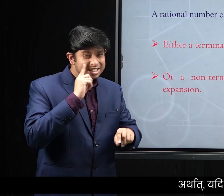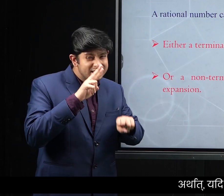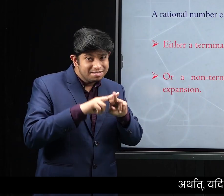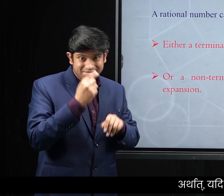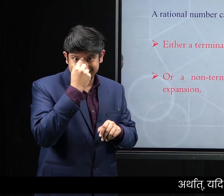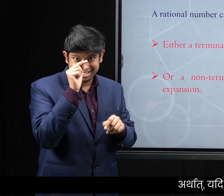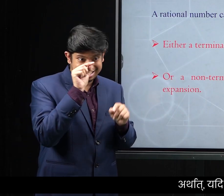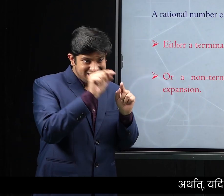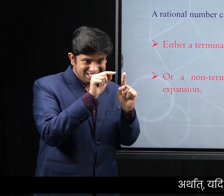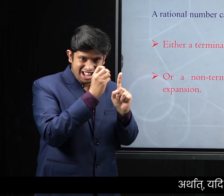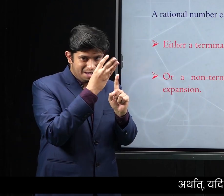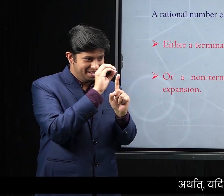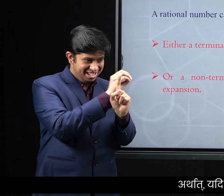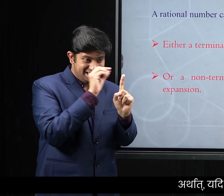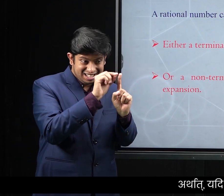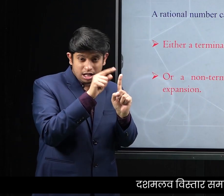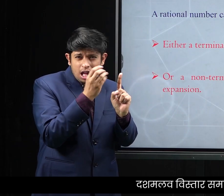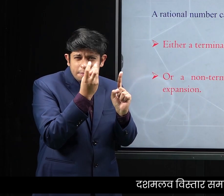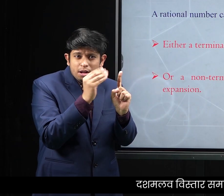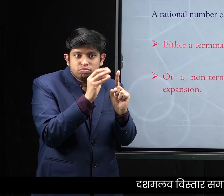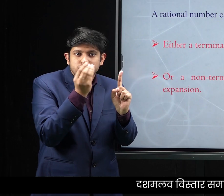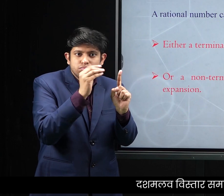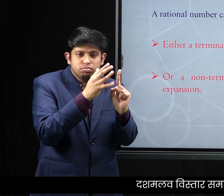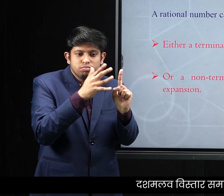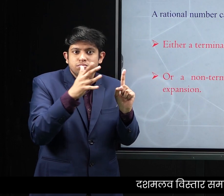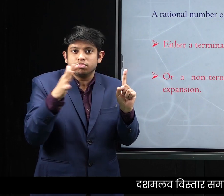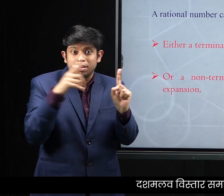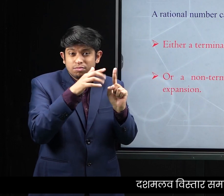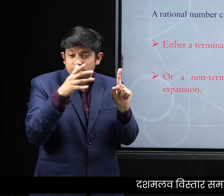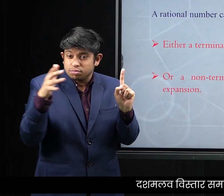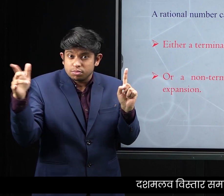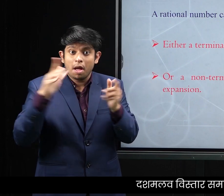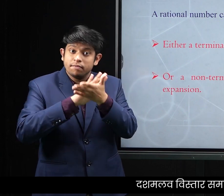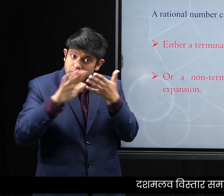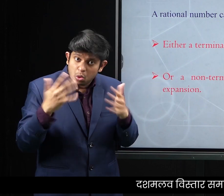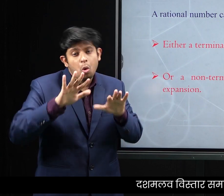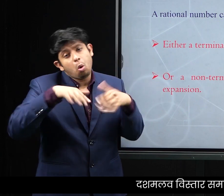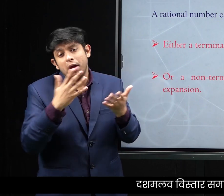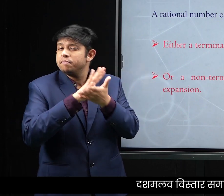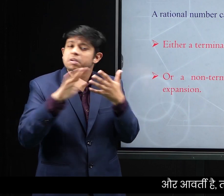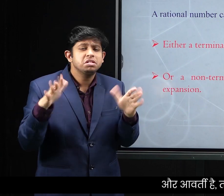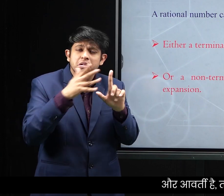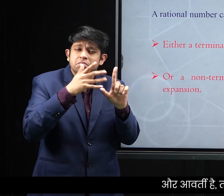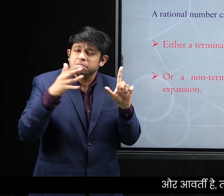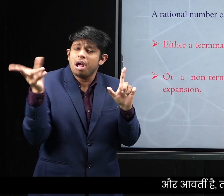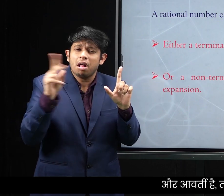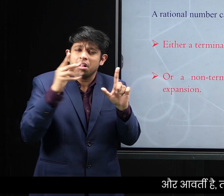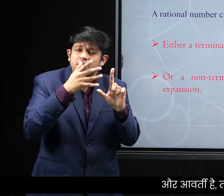अर्थात यदि किसी संख्या का दशमलव विस्तार समाप्त हो रहा है या गैर समाप्त और आवर्ती